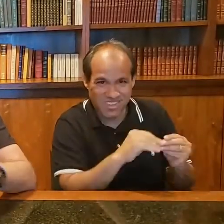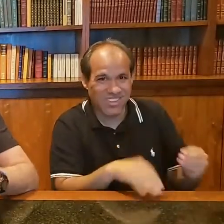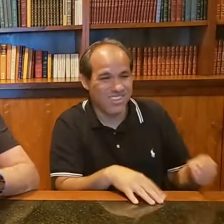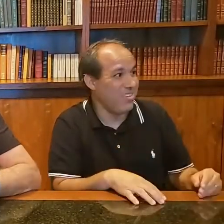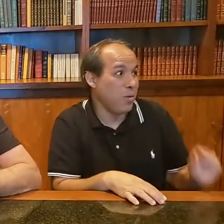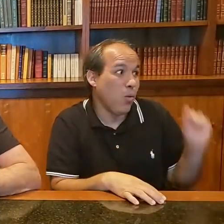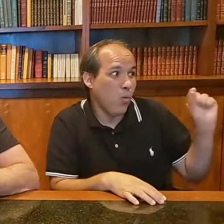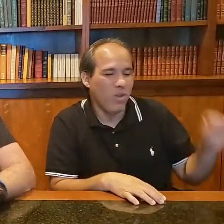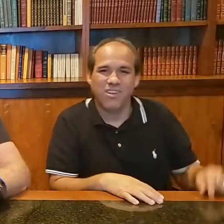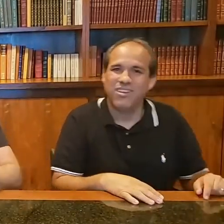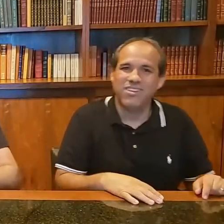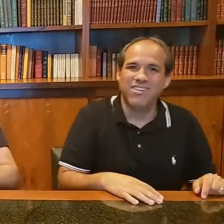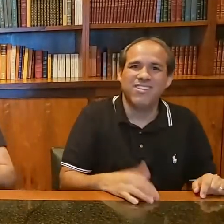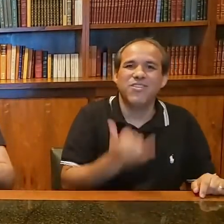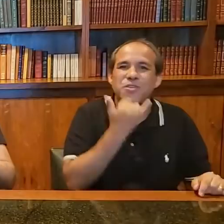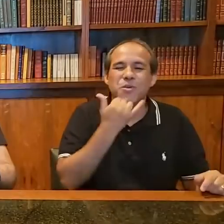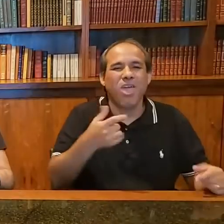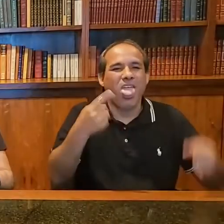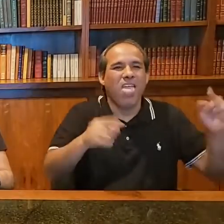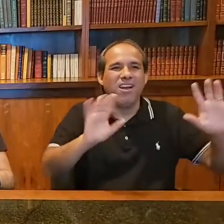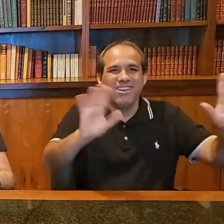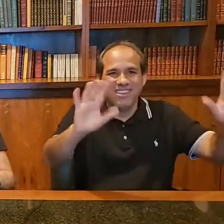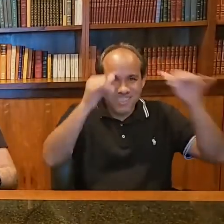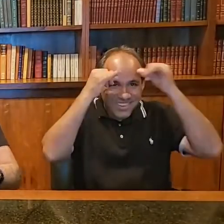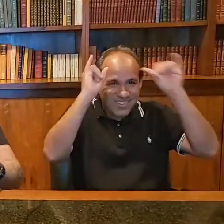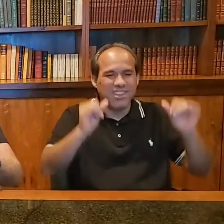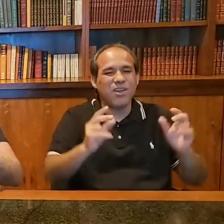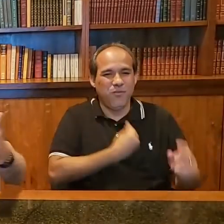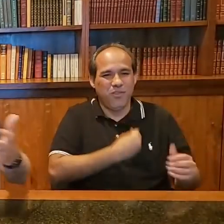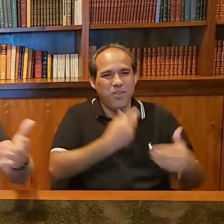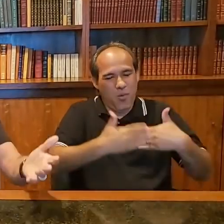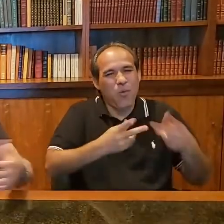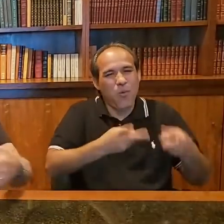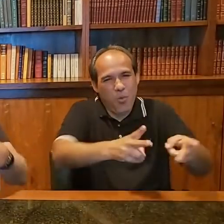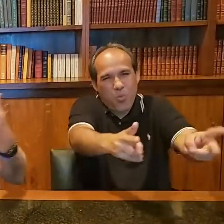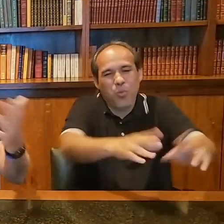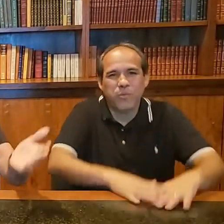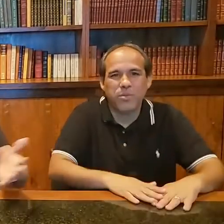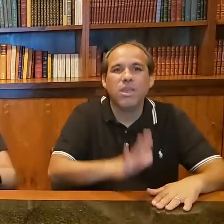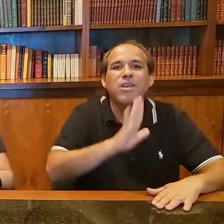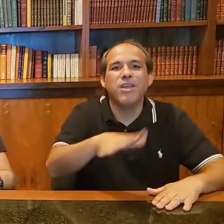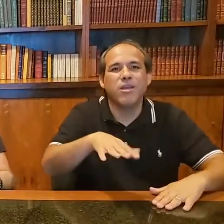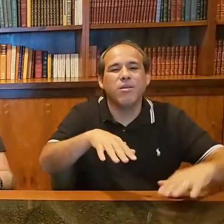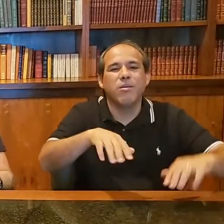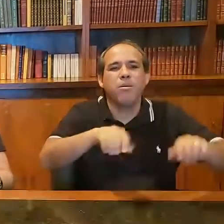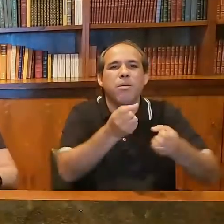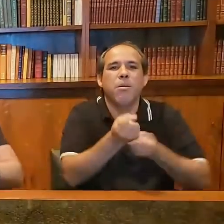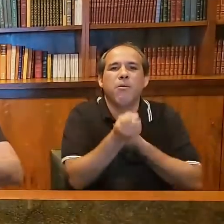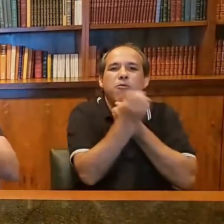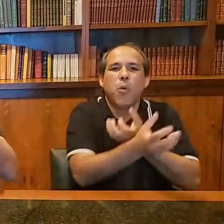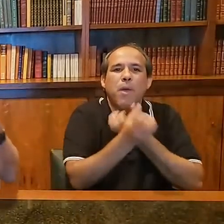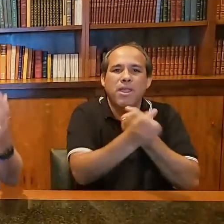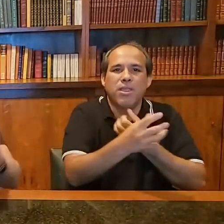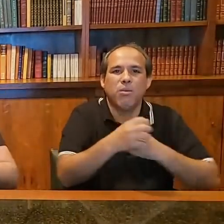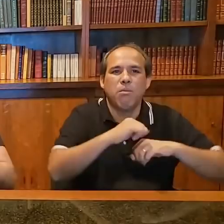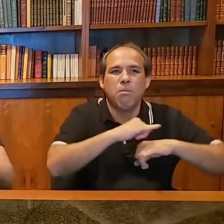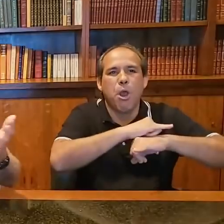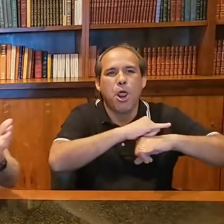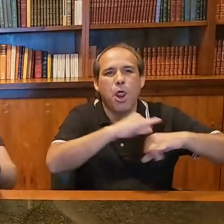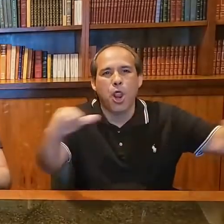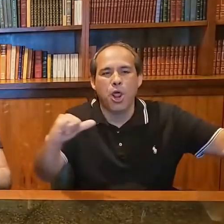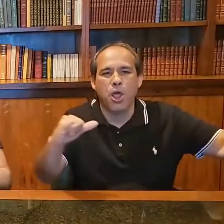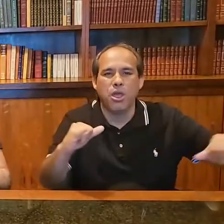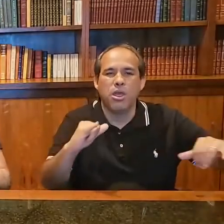Não sei, polêmica, segue a vida. Outra coisa, está sendo anunciado aí nas mídias sociais um